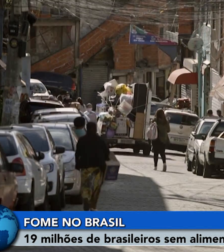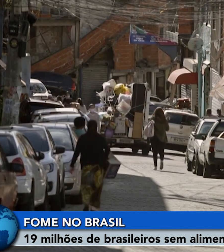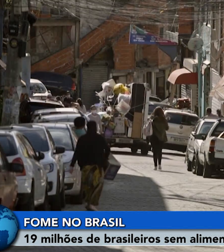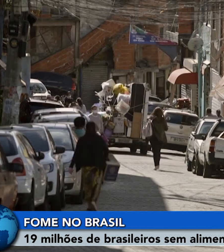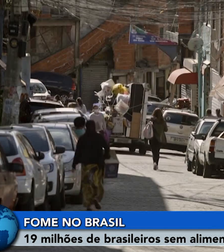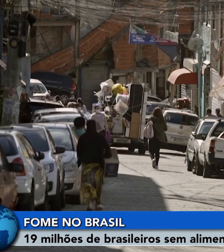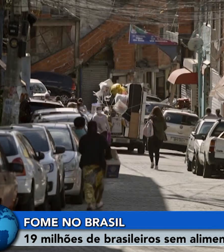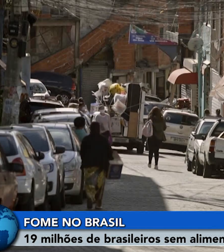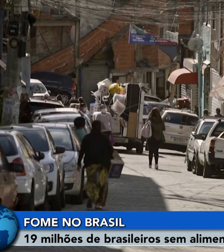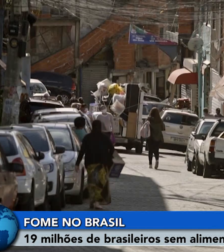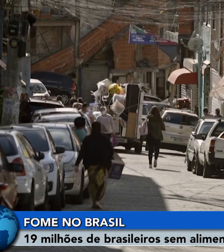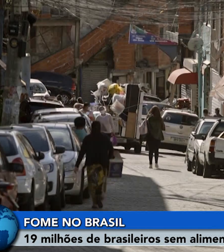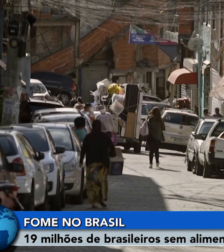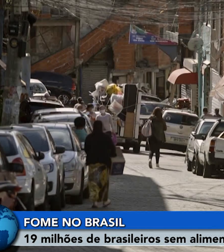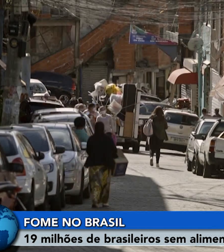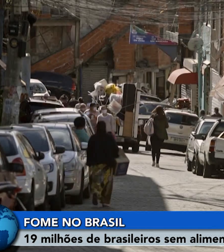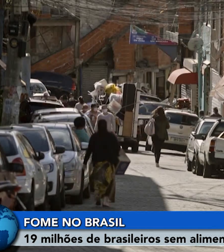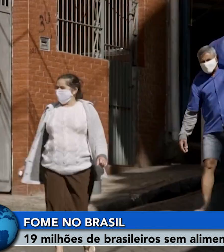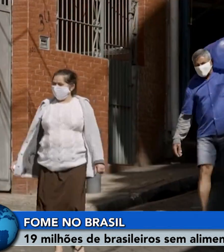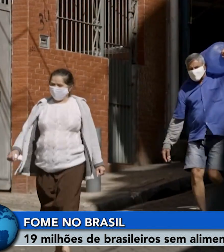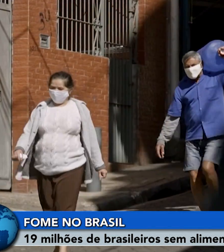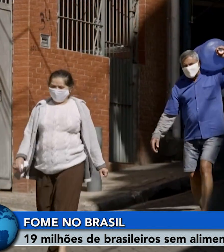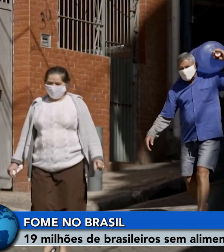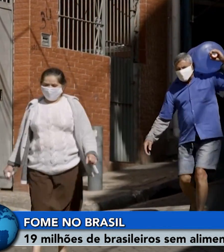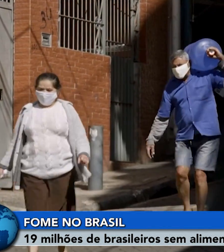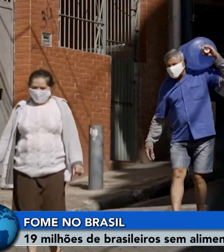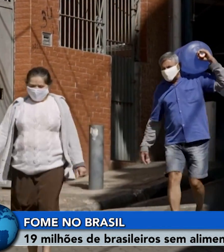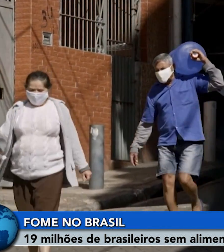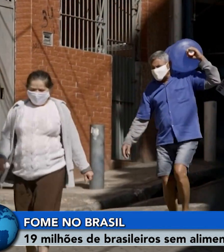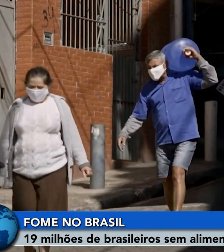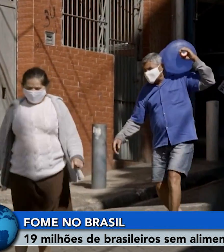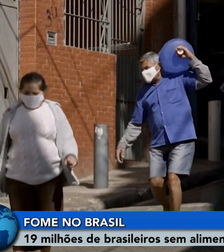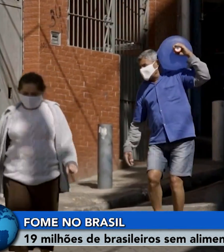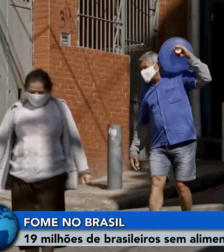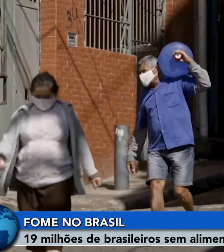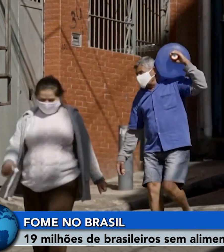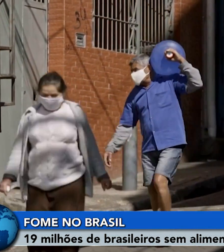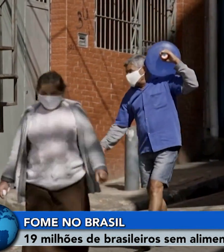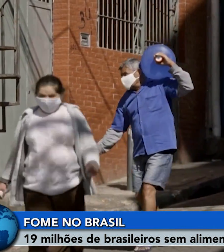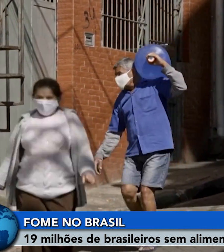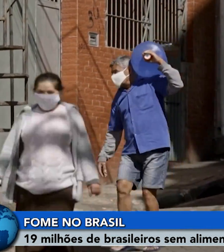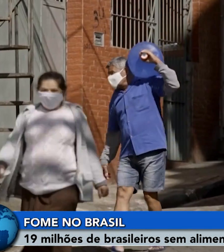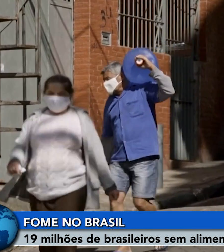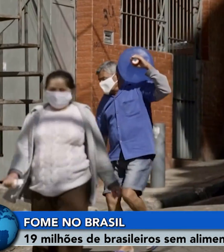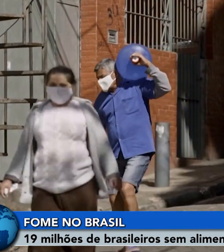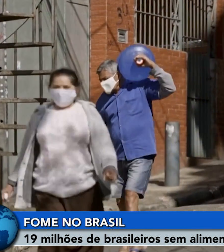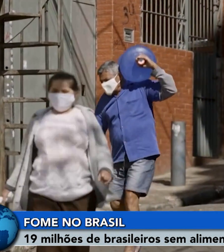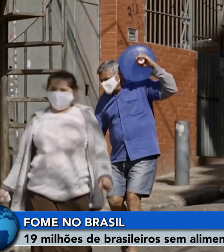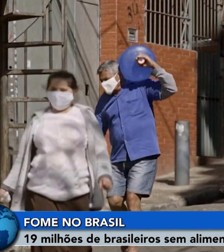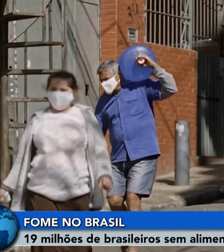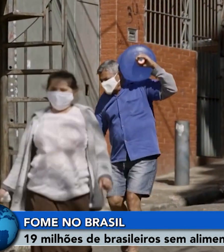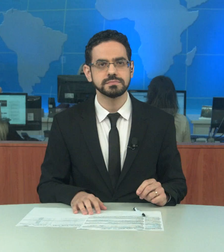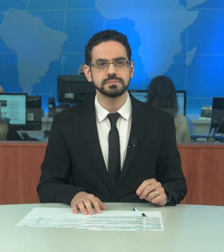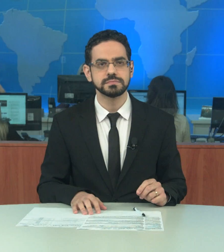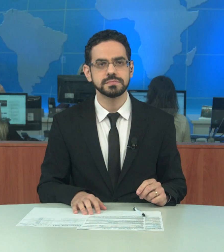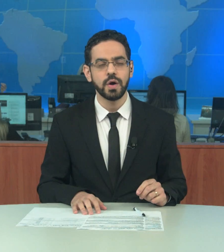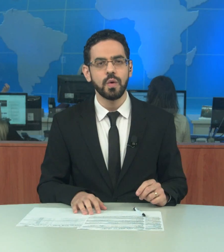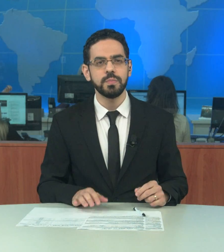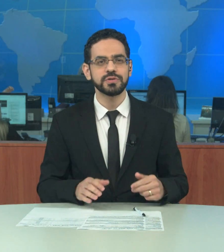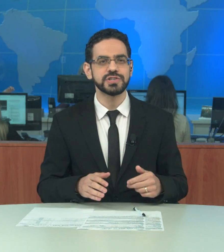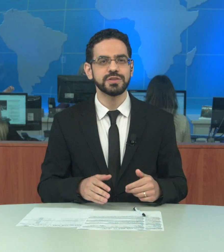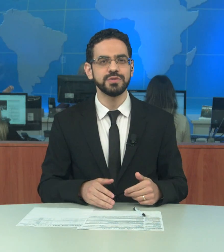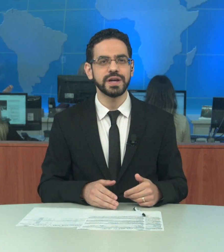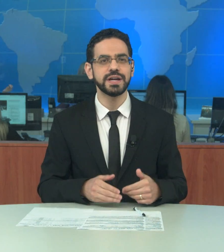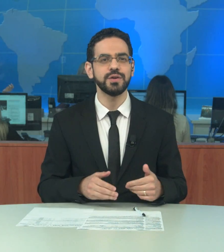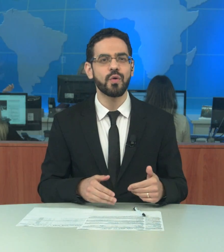prioridade estão o aluguel, o transporte para o trabalho, as contas da casa e, por último, a alimentação.